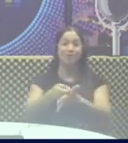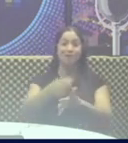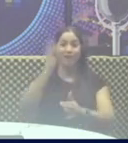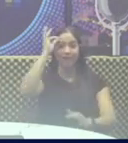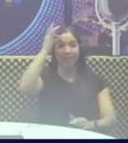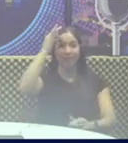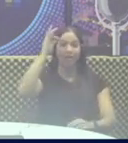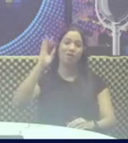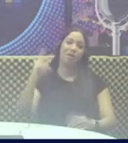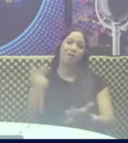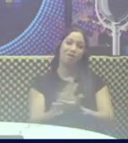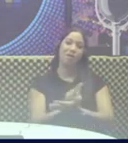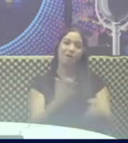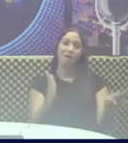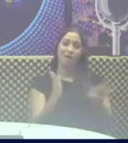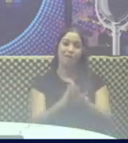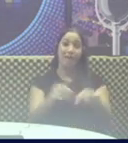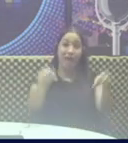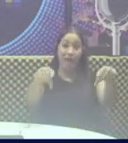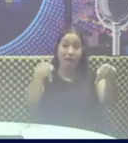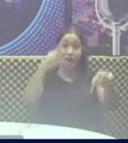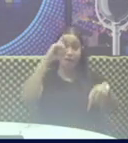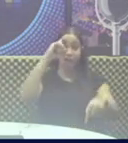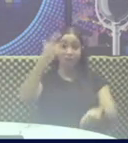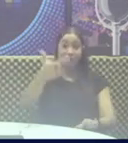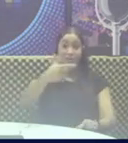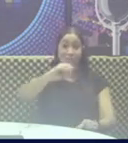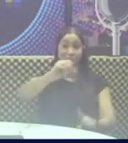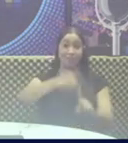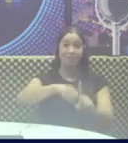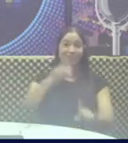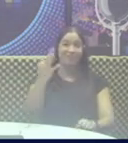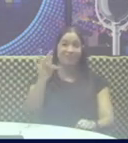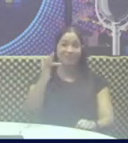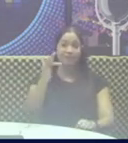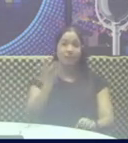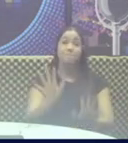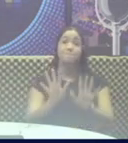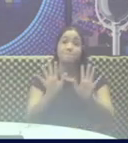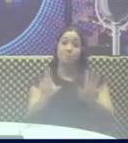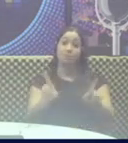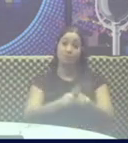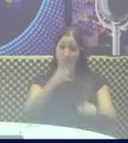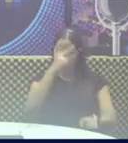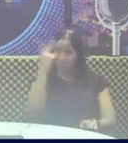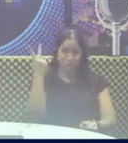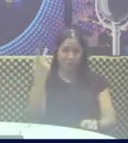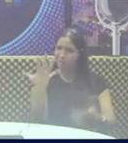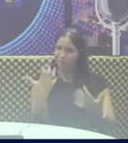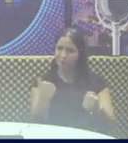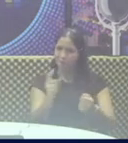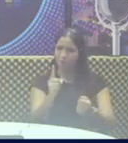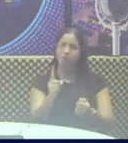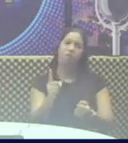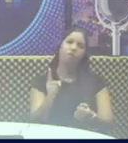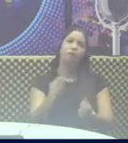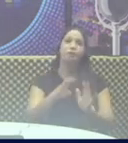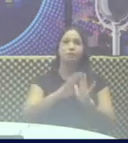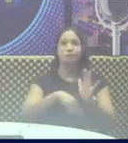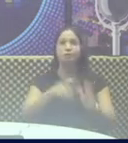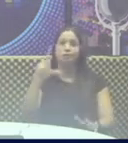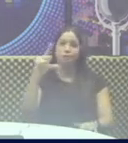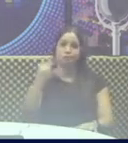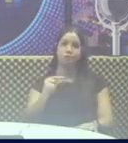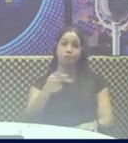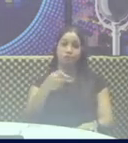vista realizados até agora, dia 29 de fevereiro. Por outro lado, quem não aderir ao serviço receberá desconto